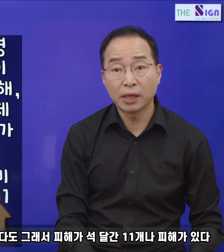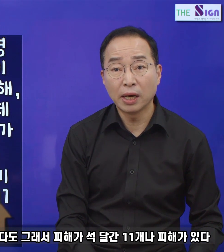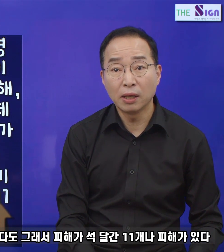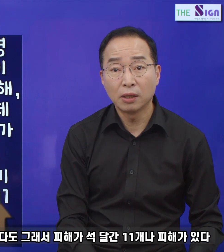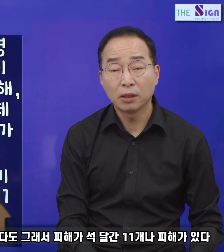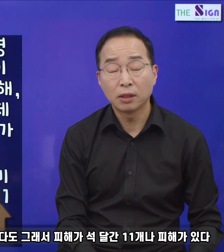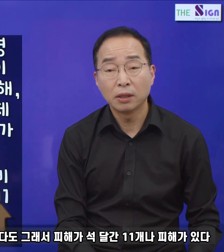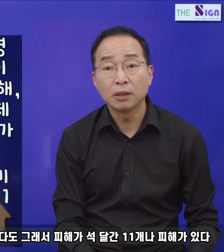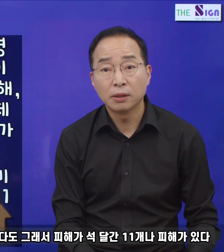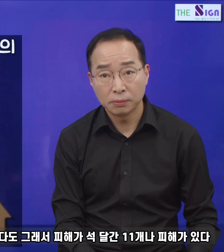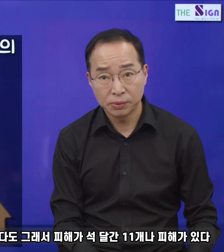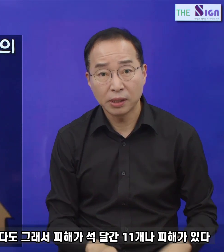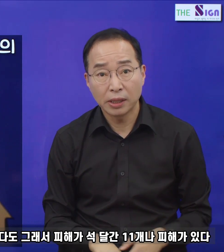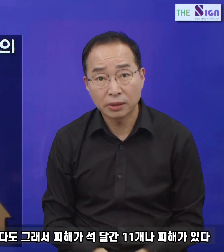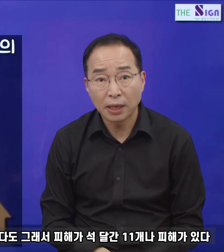11개나 피해가 있다.